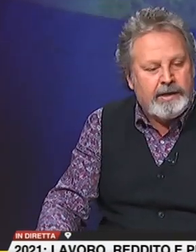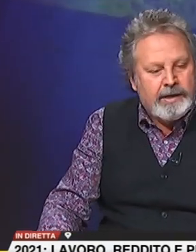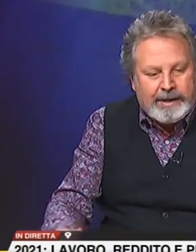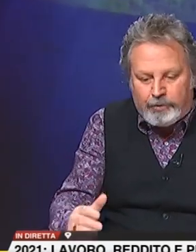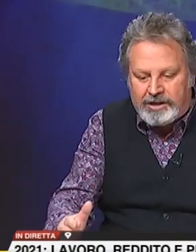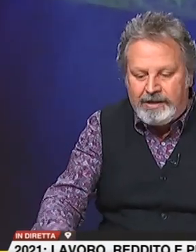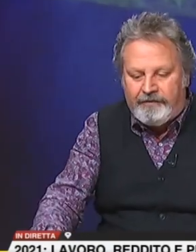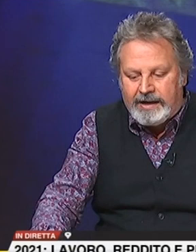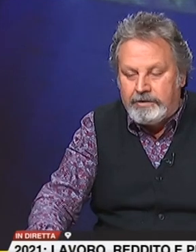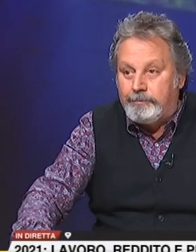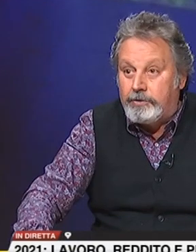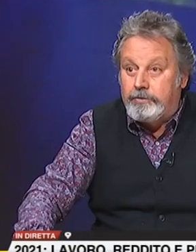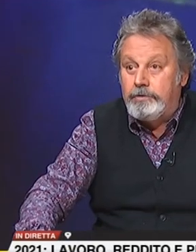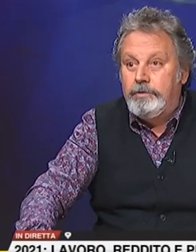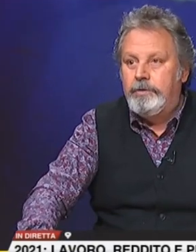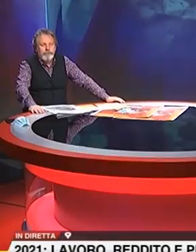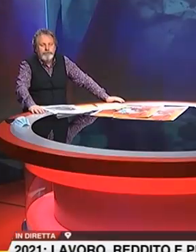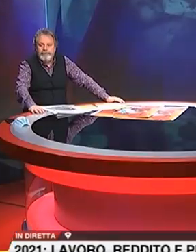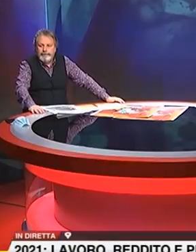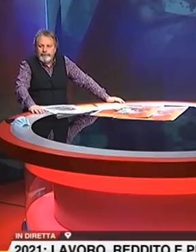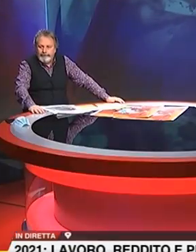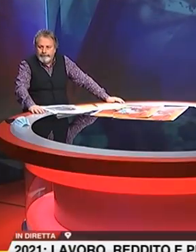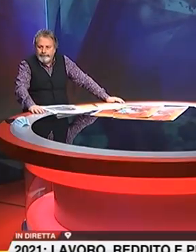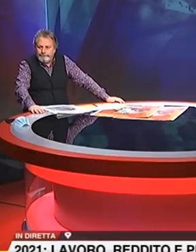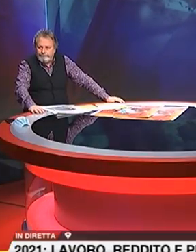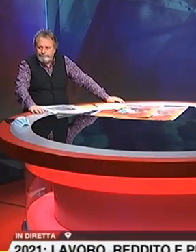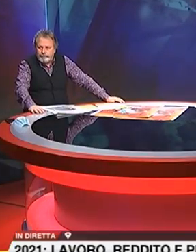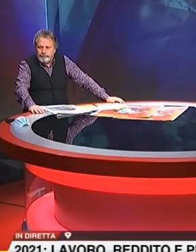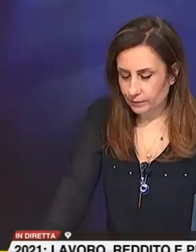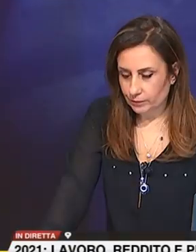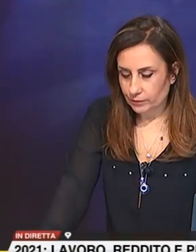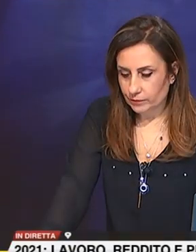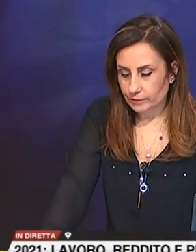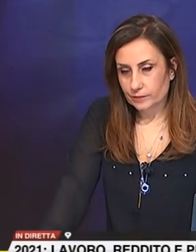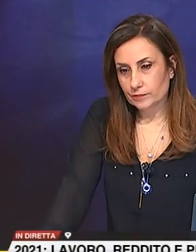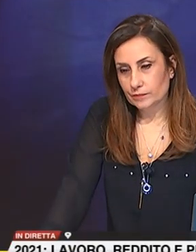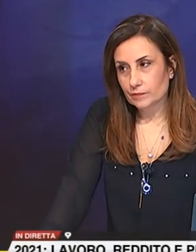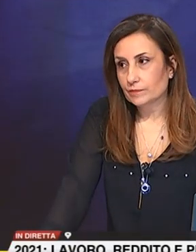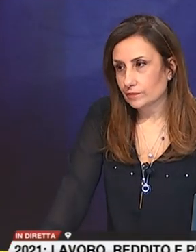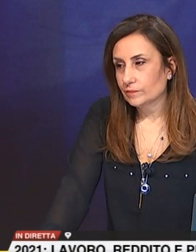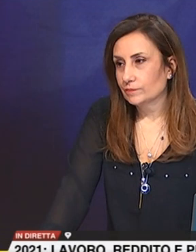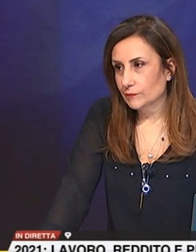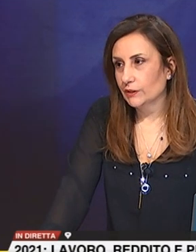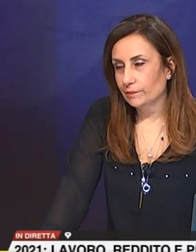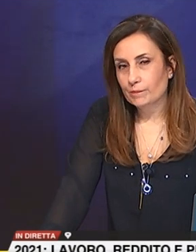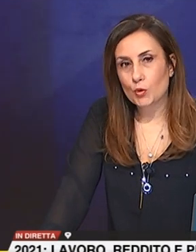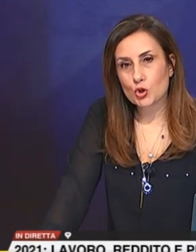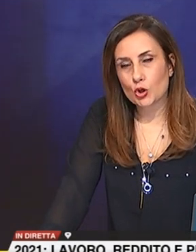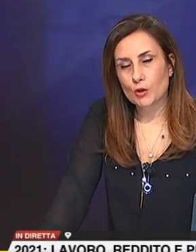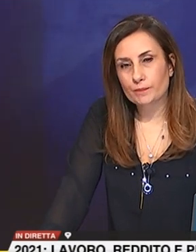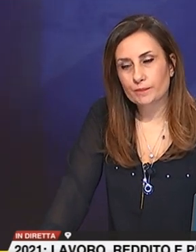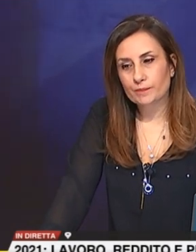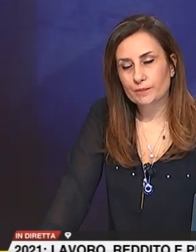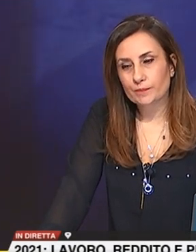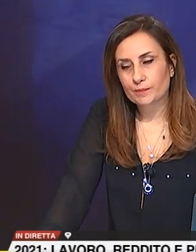vedere se è possibile fare questo percorso. C'è un'altra telefonata, buongiorno. Poi magari Monica. Sì,